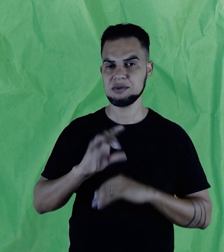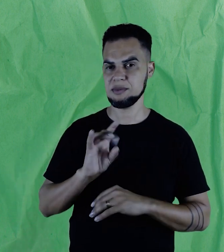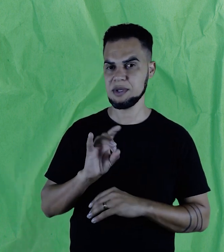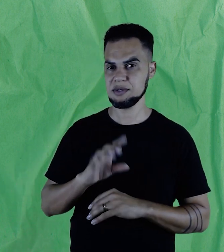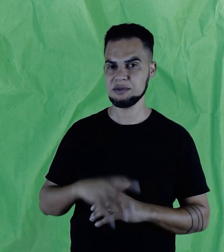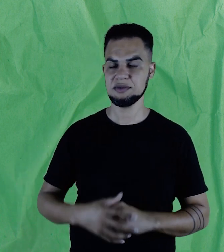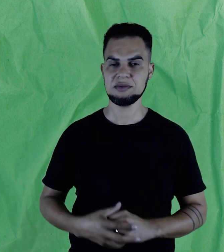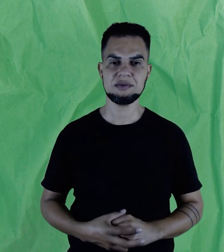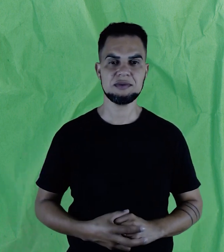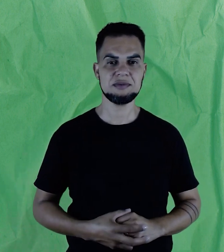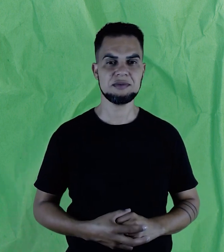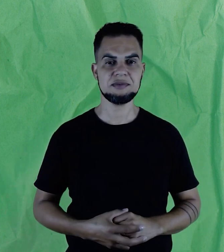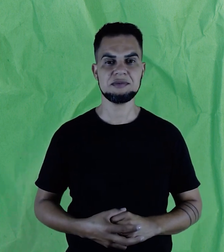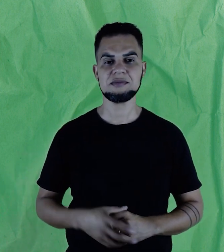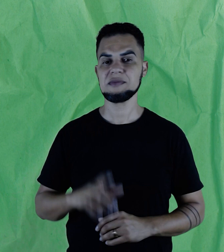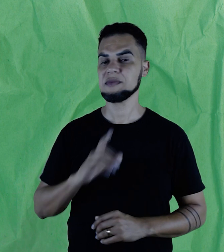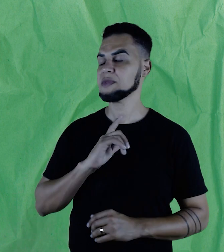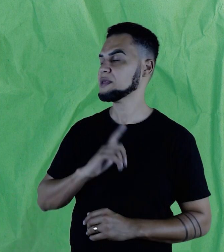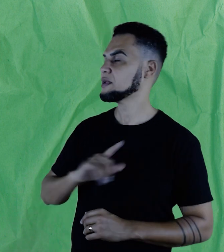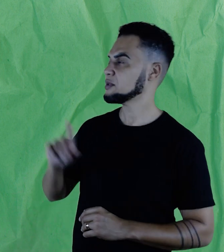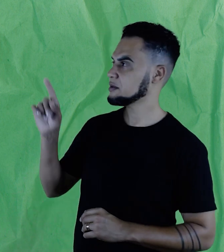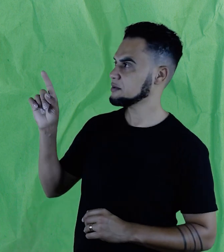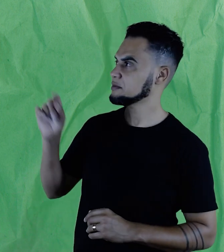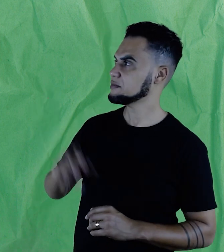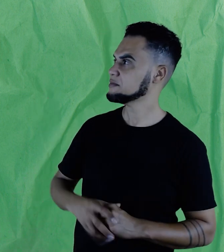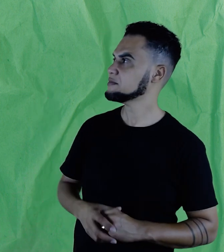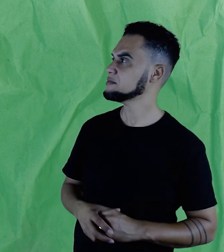tá? Onde eu tenho o title.